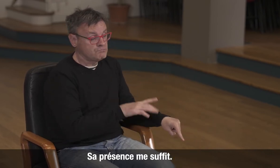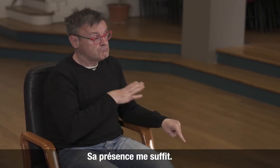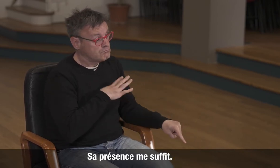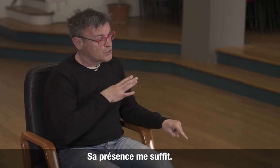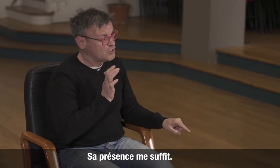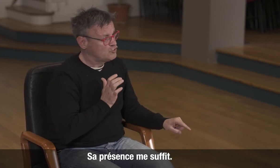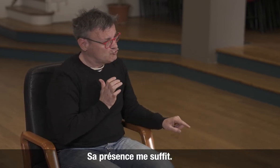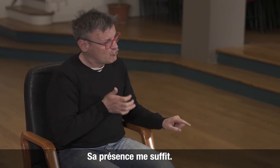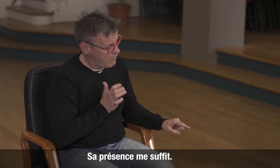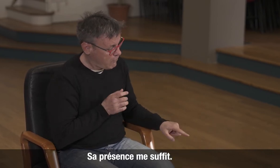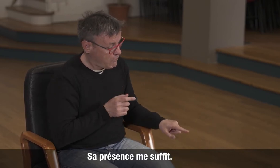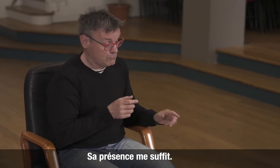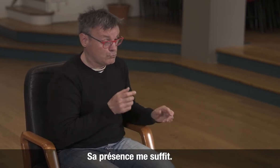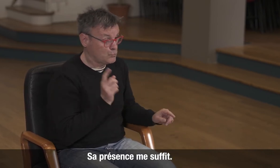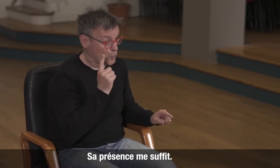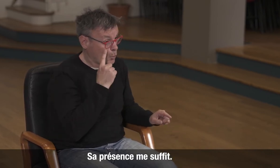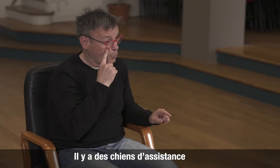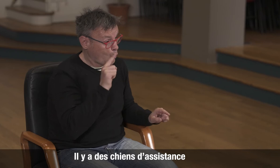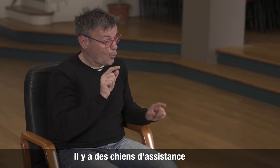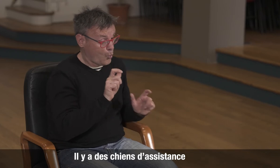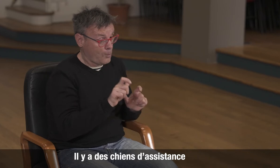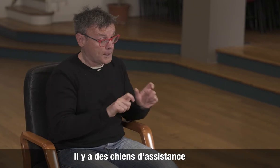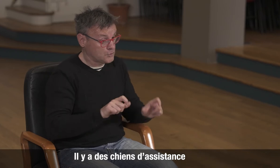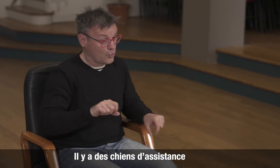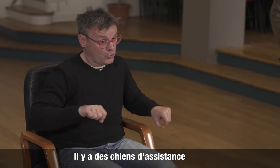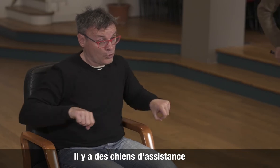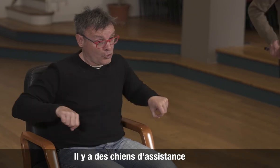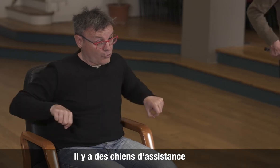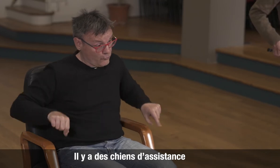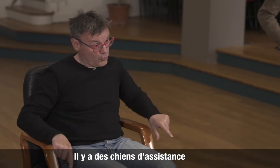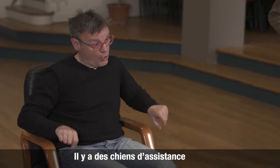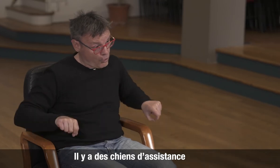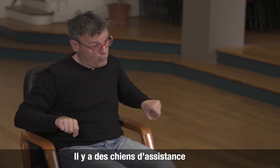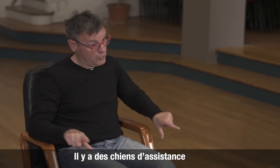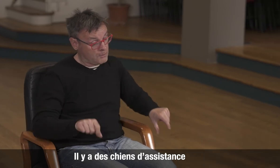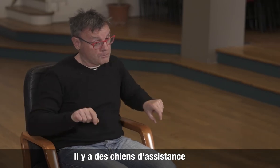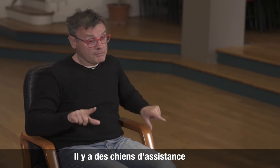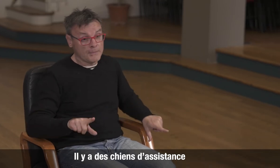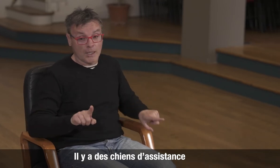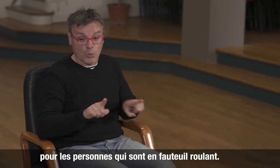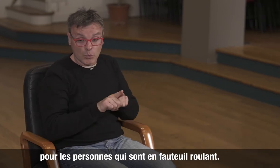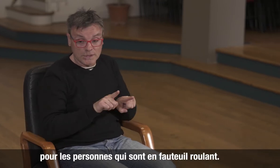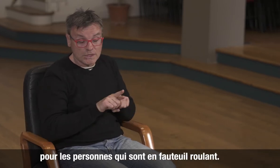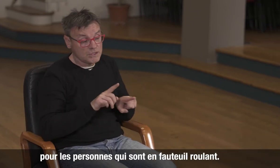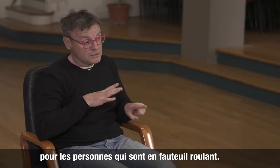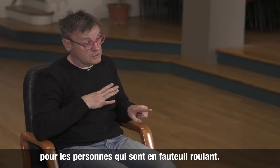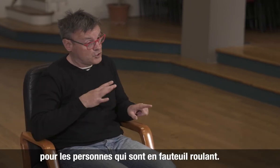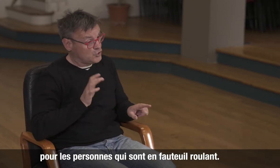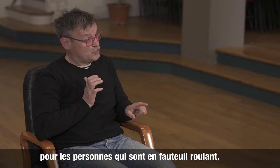Juste sa présence me suffit. Puis, il y a des chiens d'assistance pour des personnes qui sont en